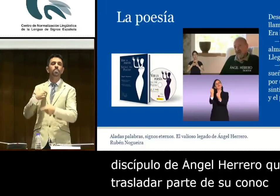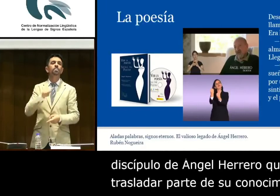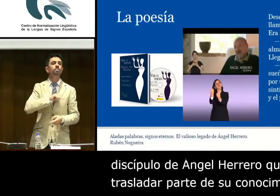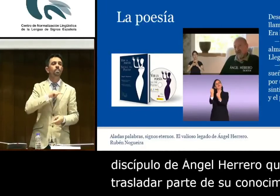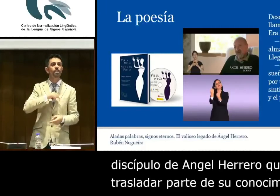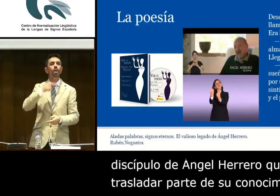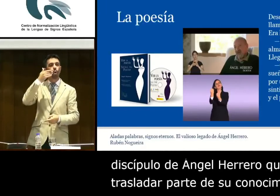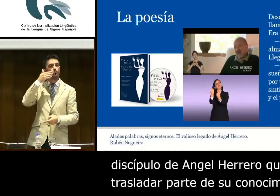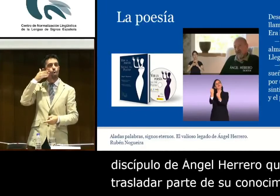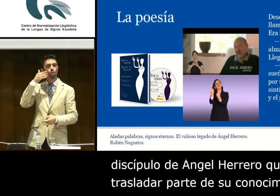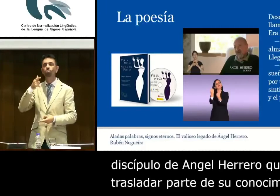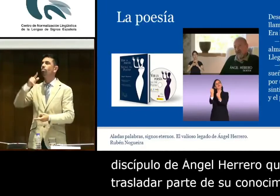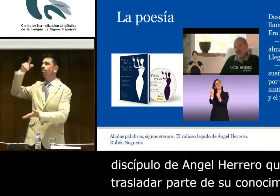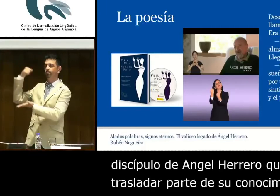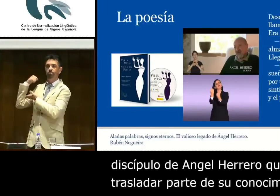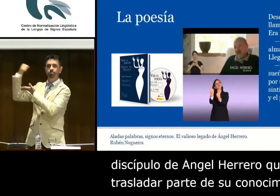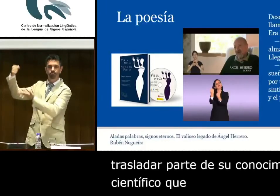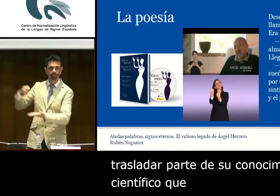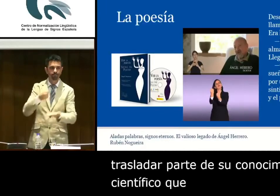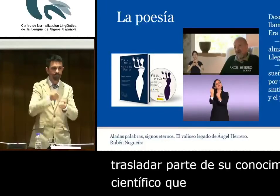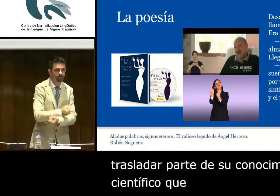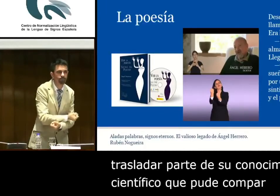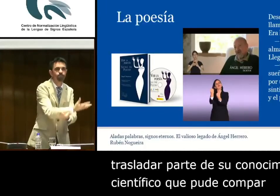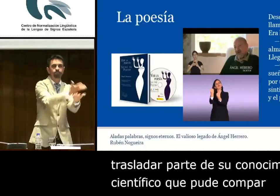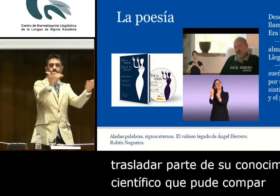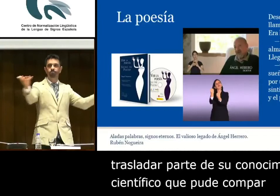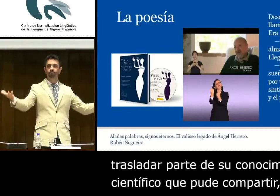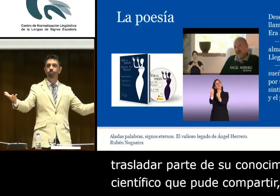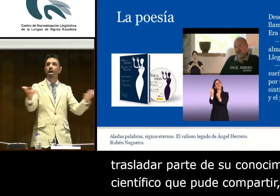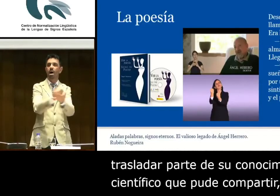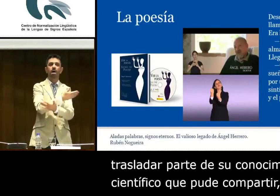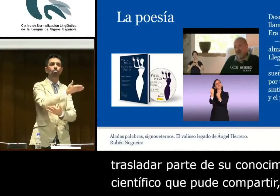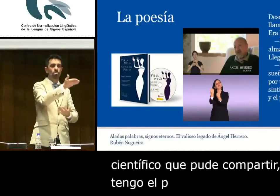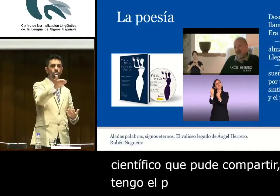y que tengo el privilegio de trasladárselo ahora.